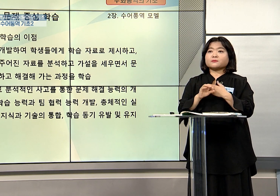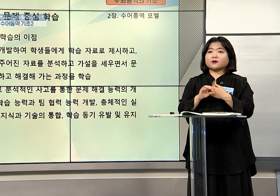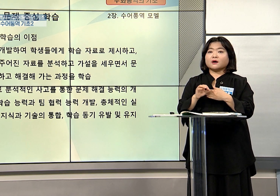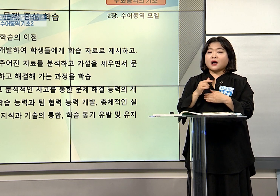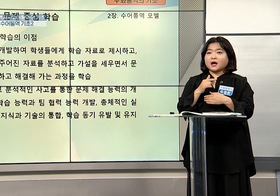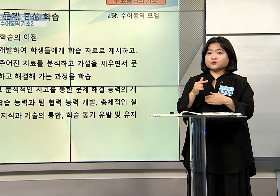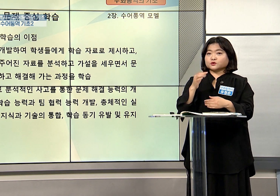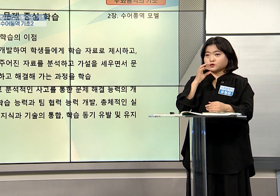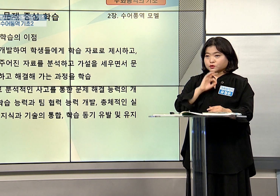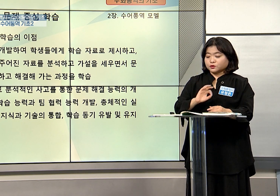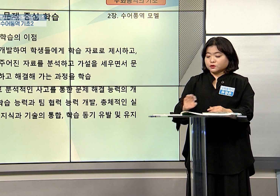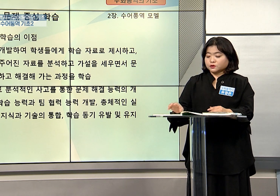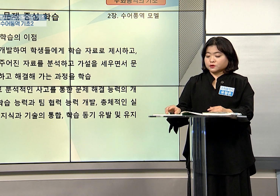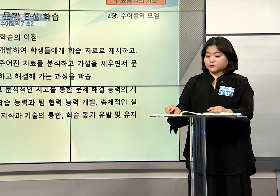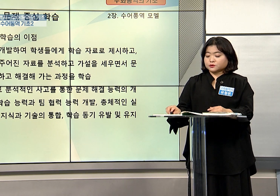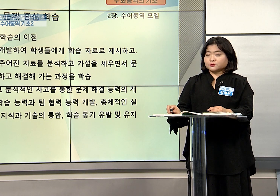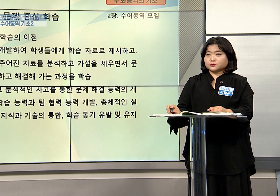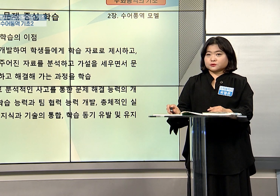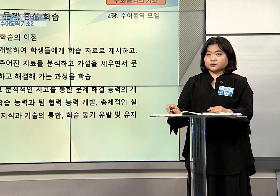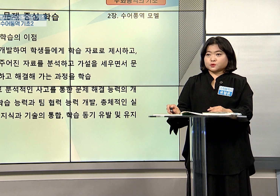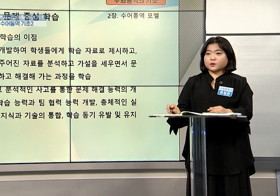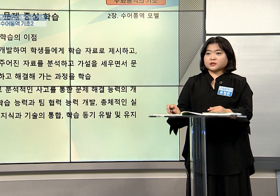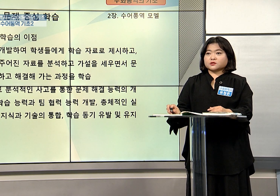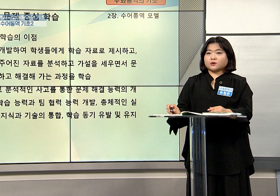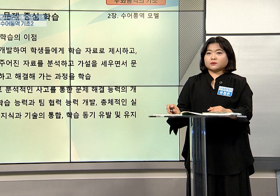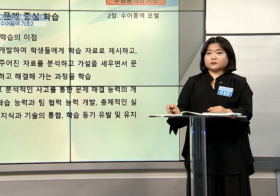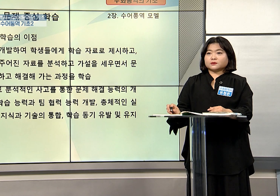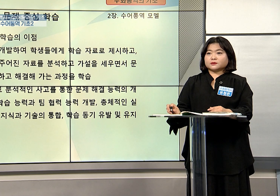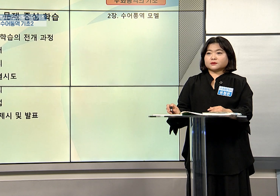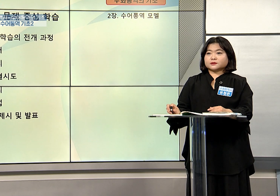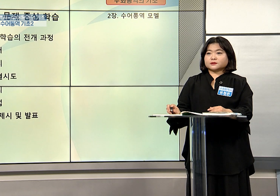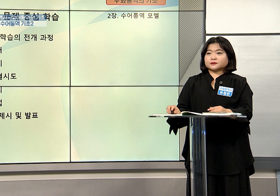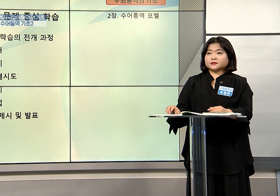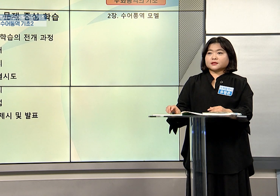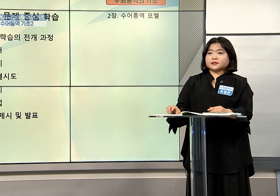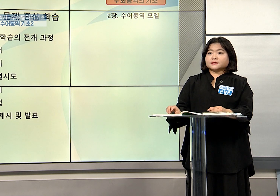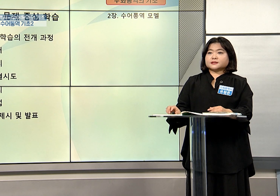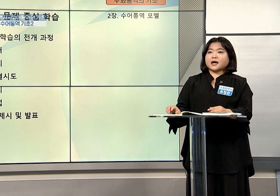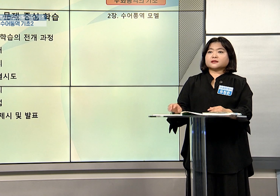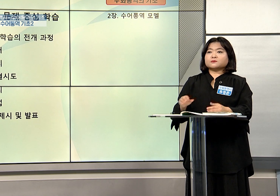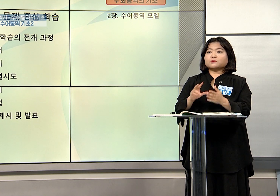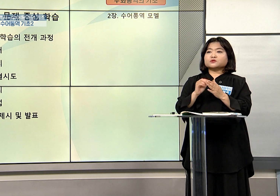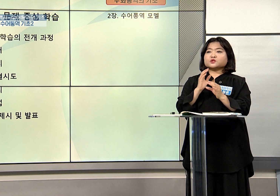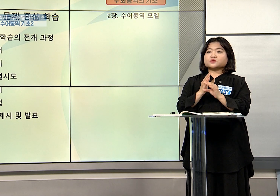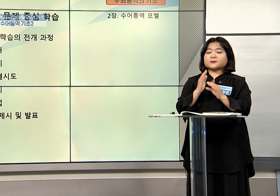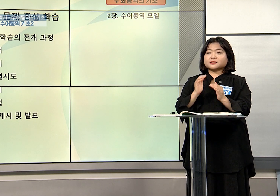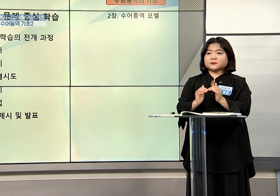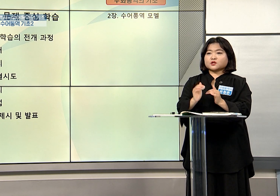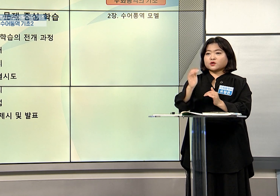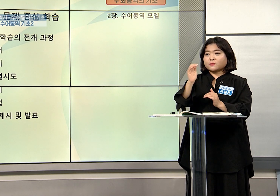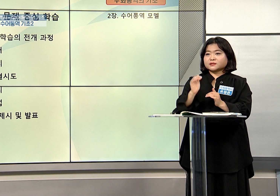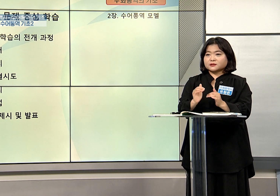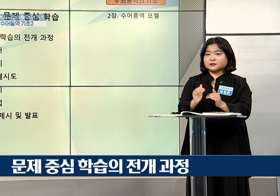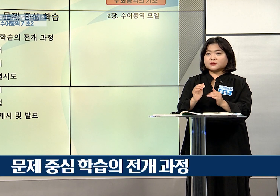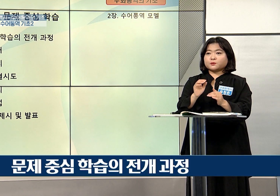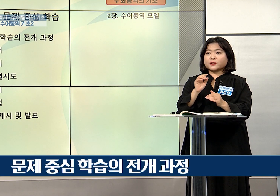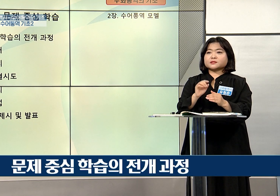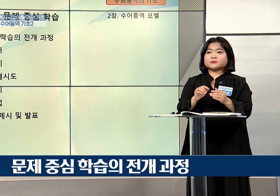한다면 아주 좋겠죠. 자, 그러면 문제중심 학습의 전개 과정을